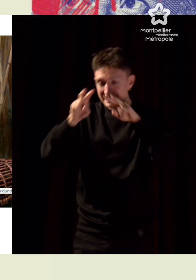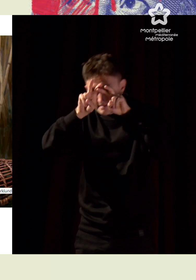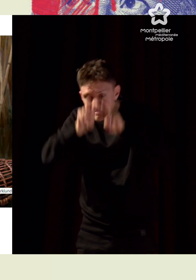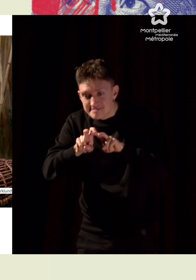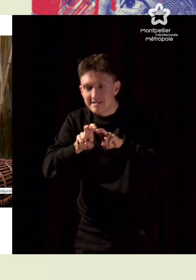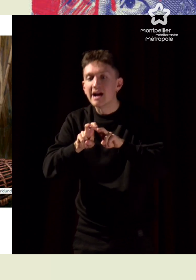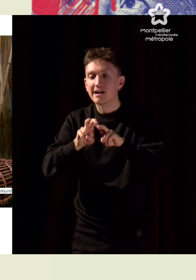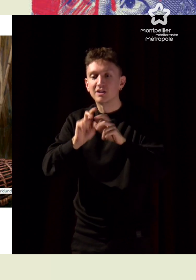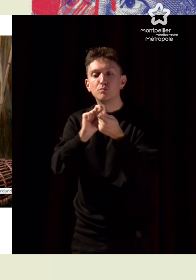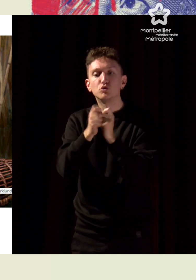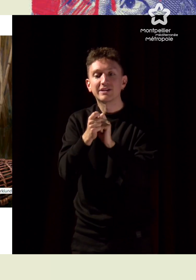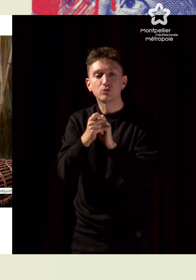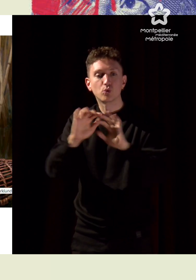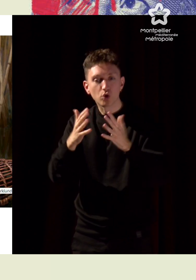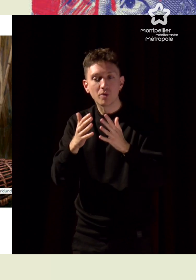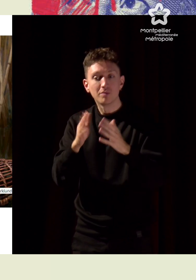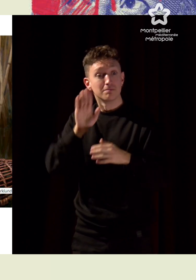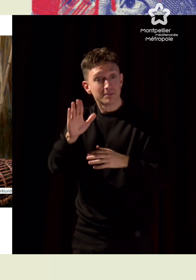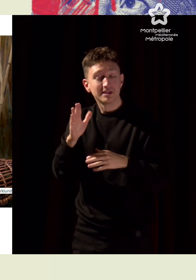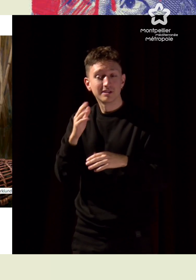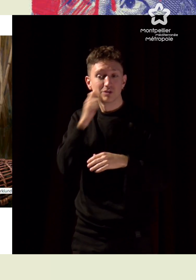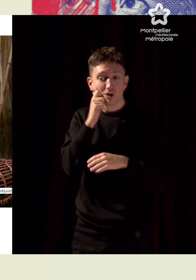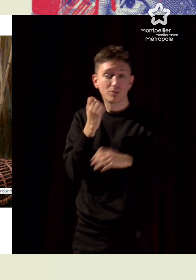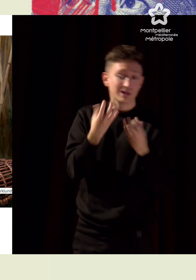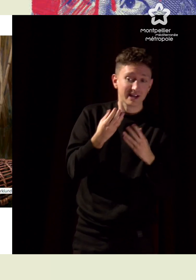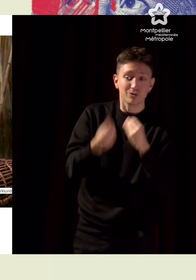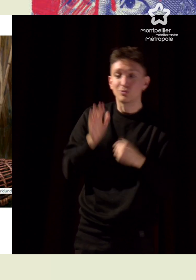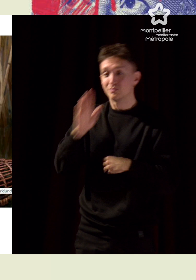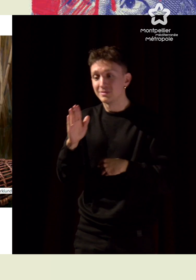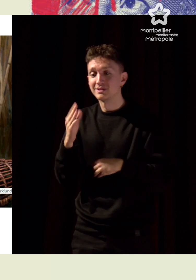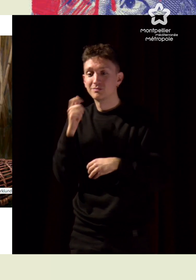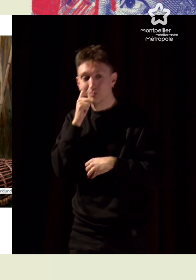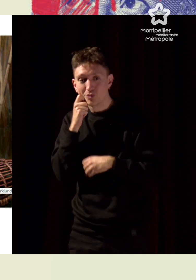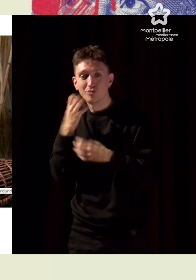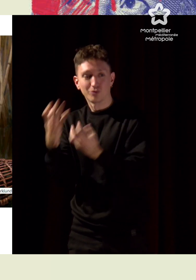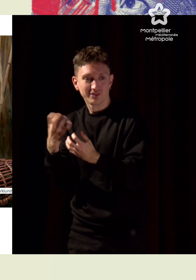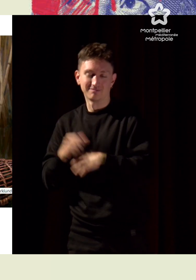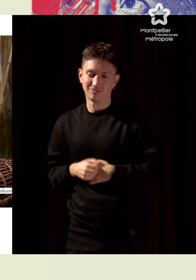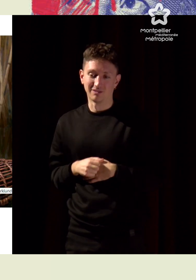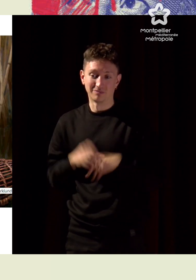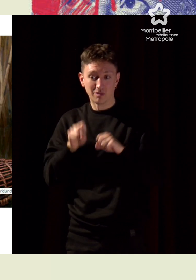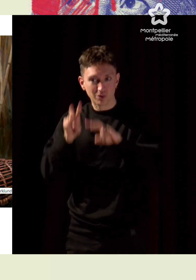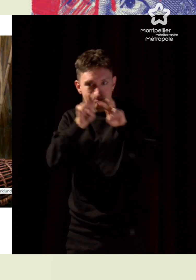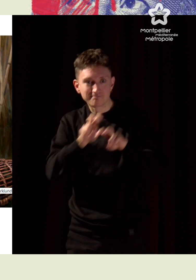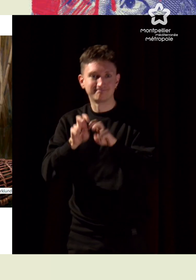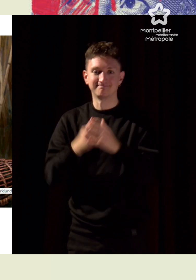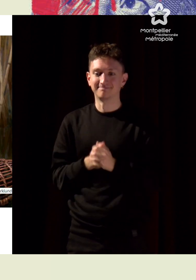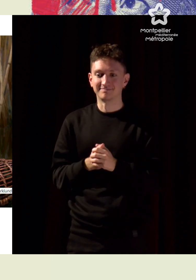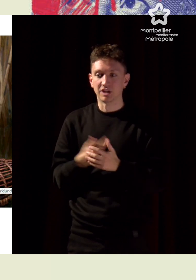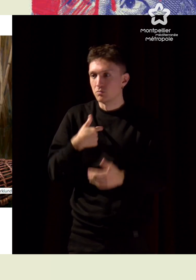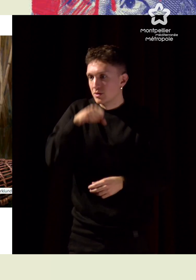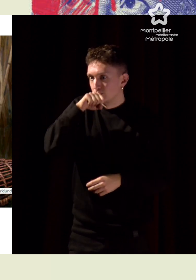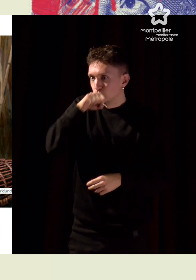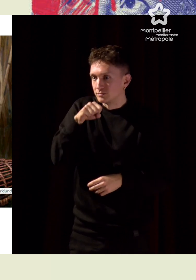plutôt une mutation couleur de peau claire ou une mutation couleur de peau foncée? Et j'aime beaucoup cette étude parce que c'est